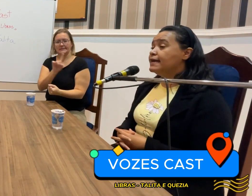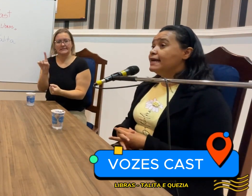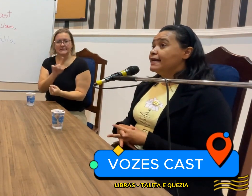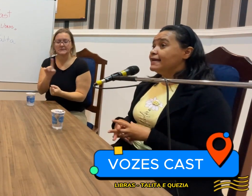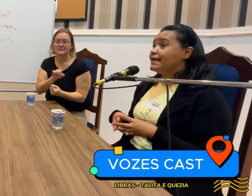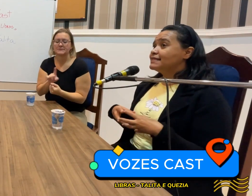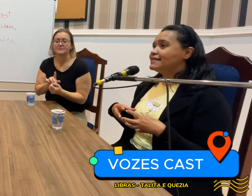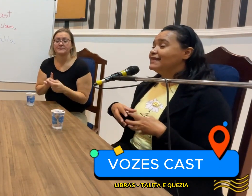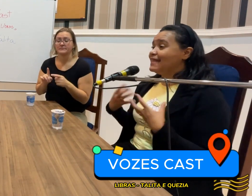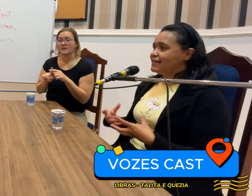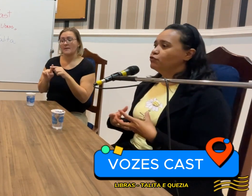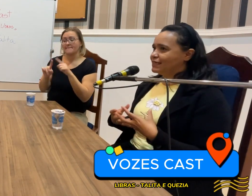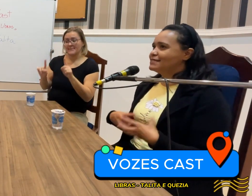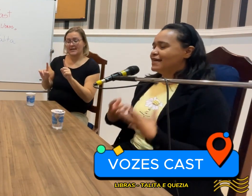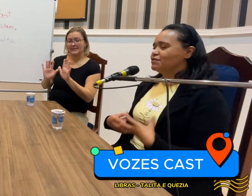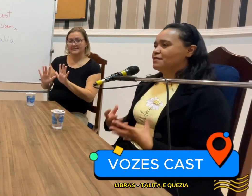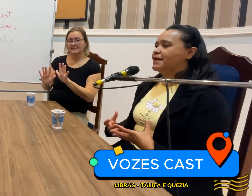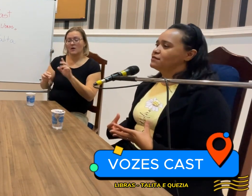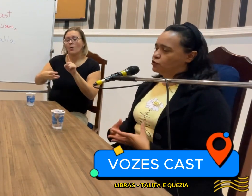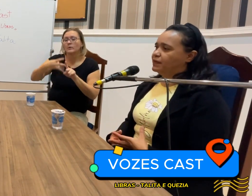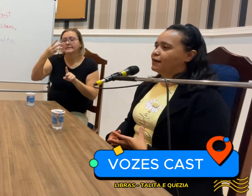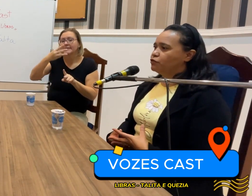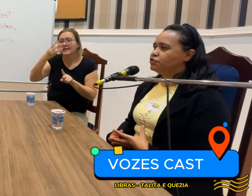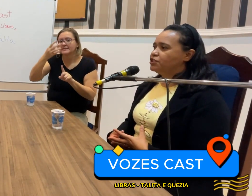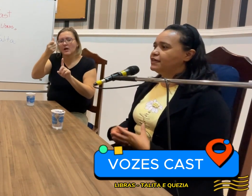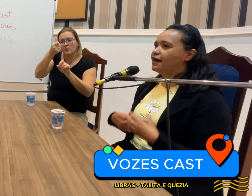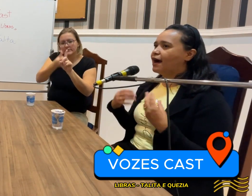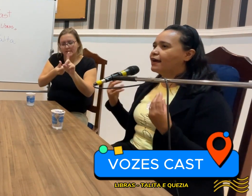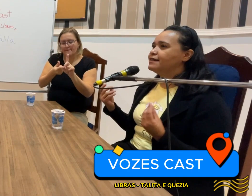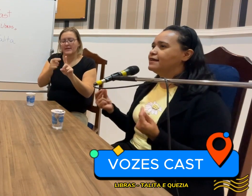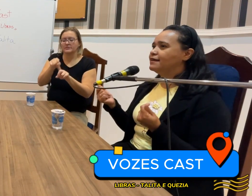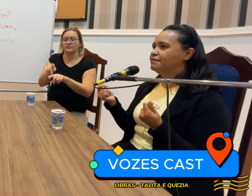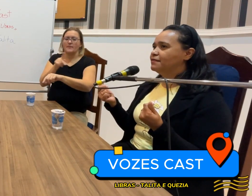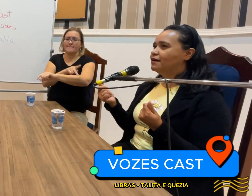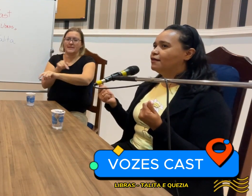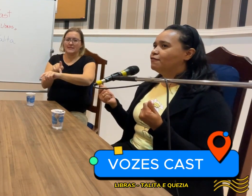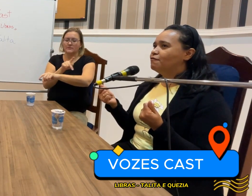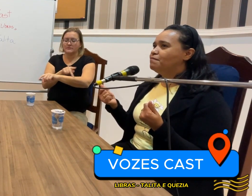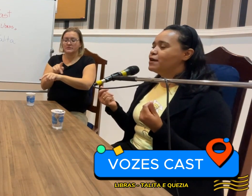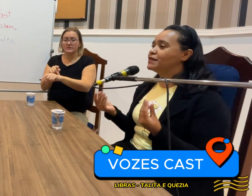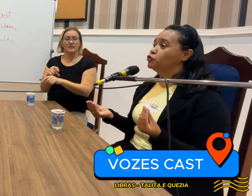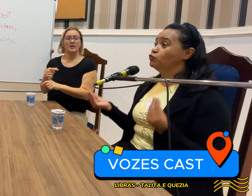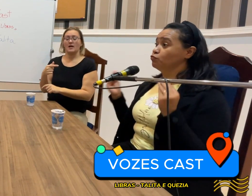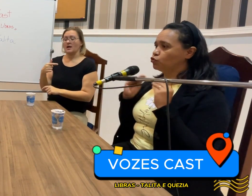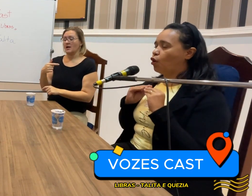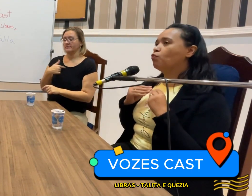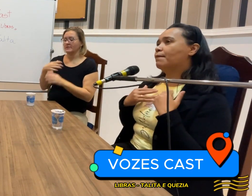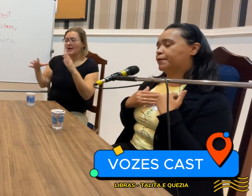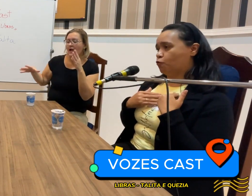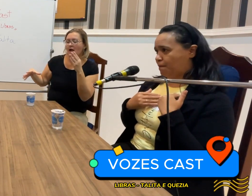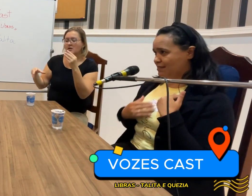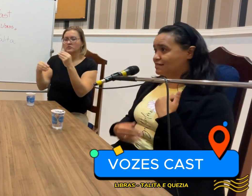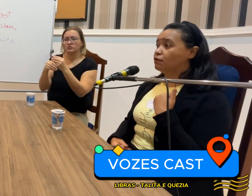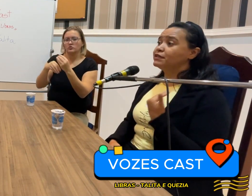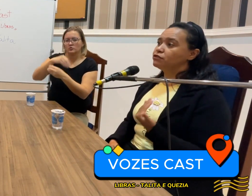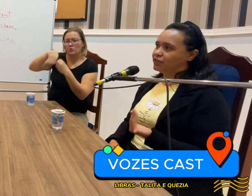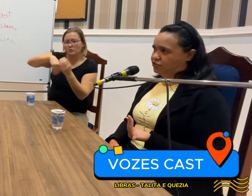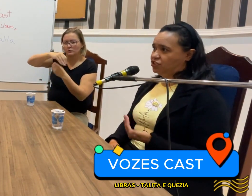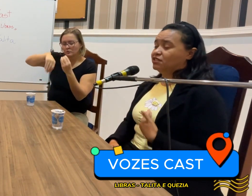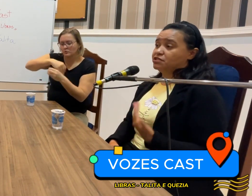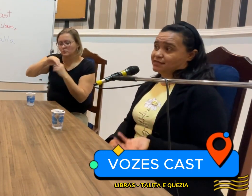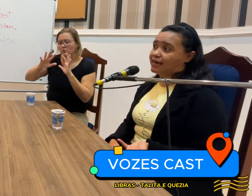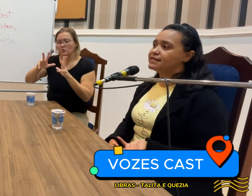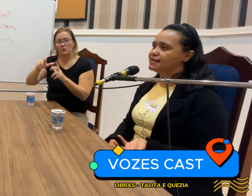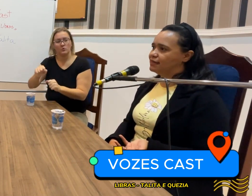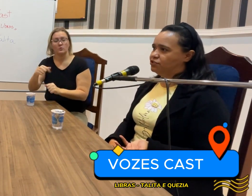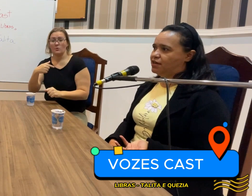né? Exatamente. E assim, no terceiro semestre de pedagogia, aí meio que juntou com a preocupação que eu já